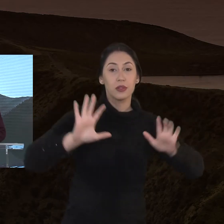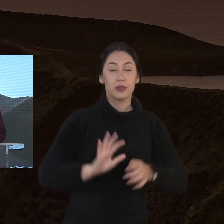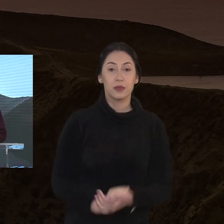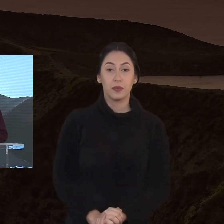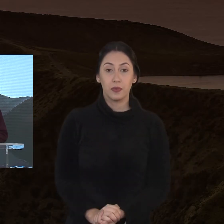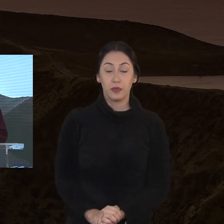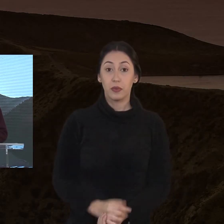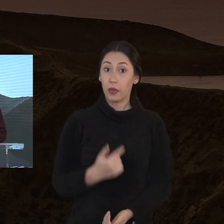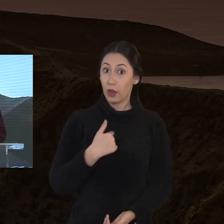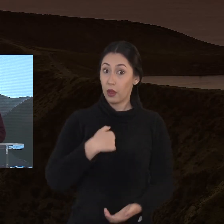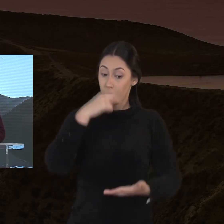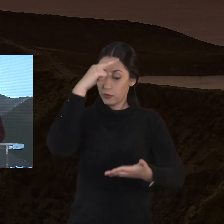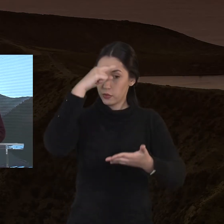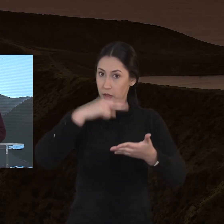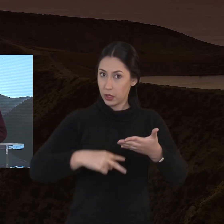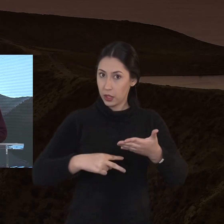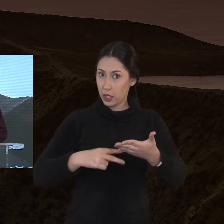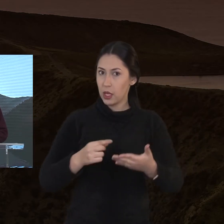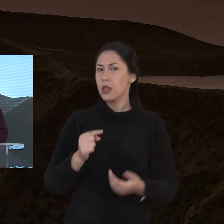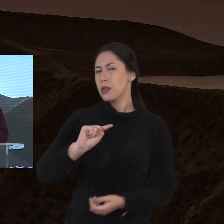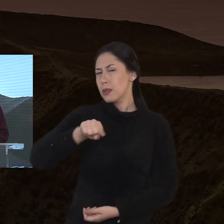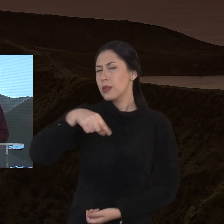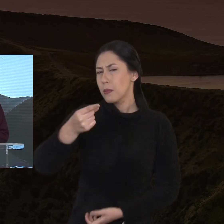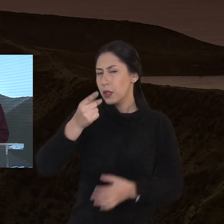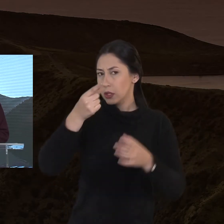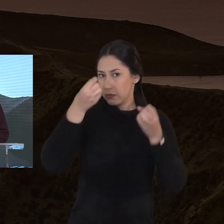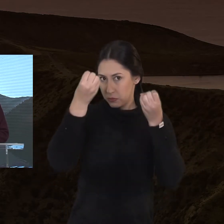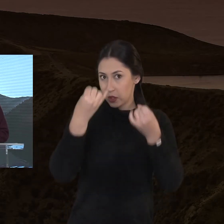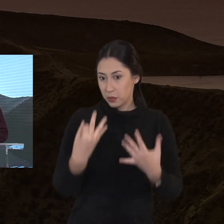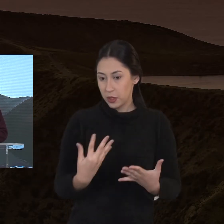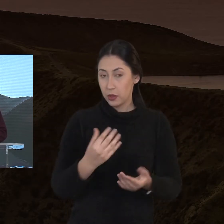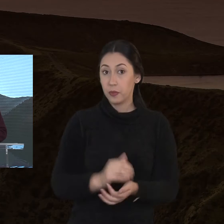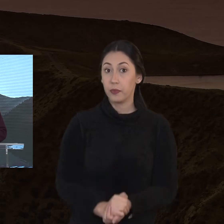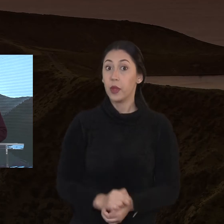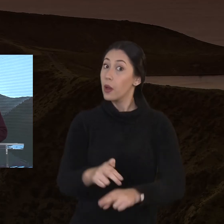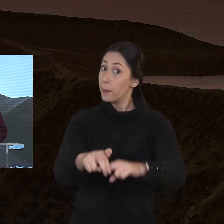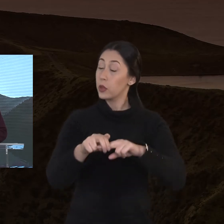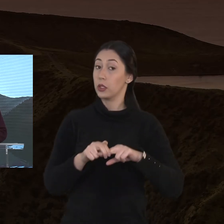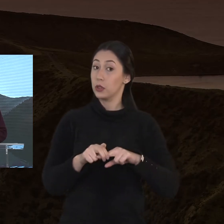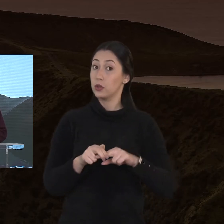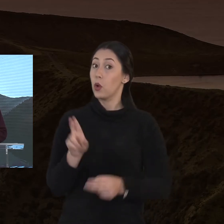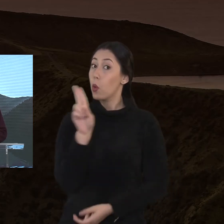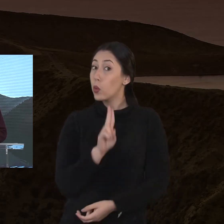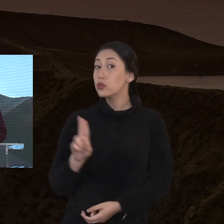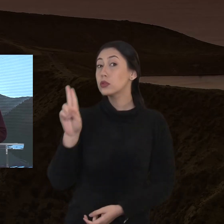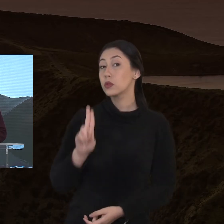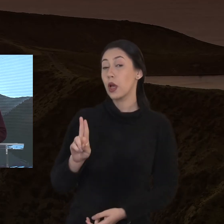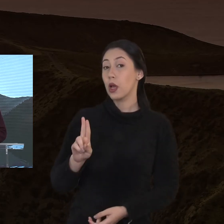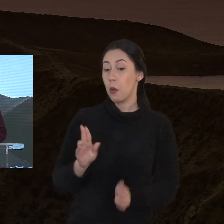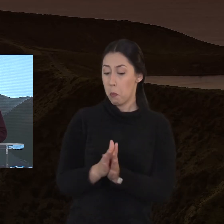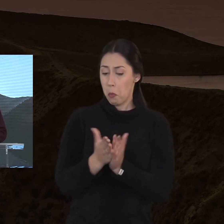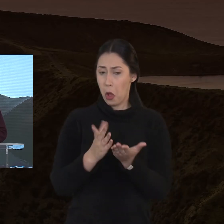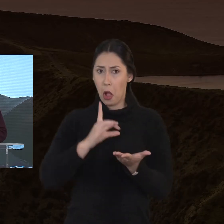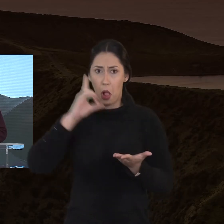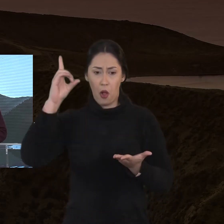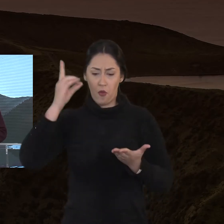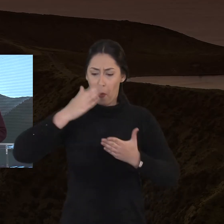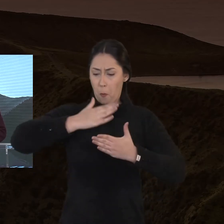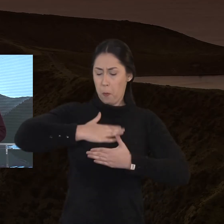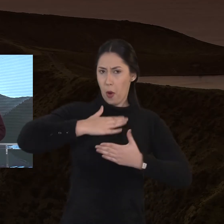então vou ler mais depois eu volto para explicar portanto tomai toda a armadura de deus para que possais